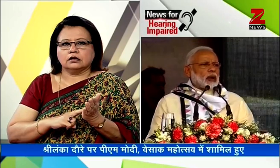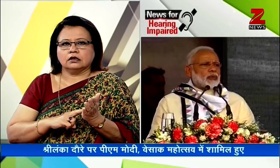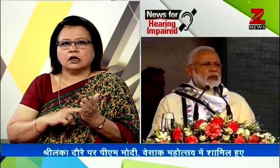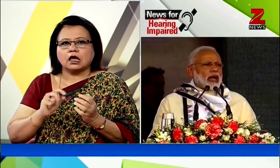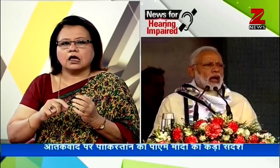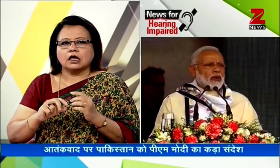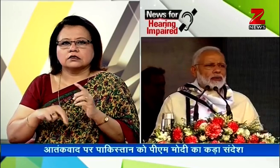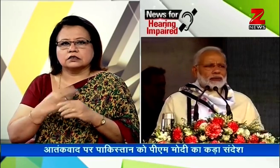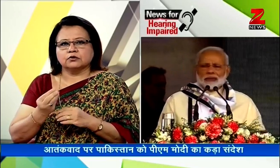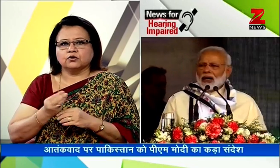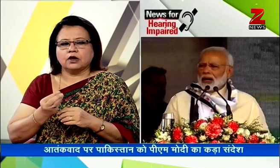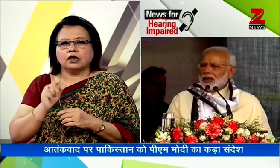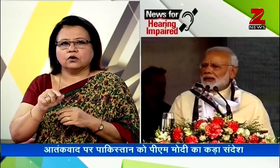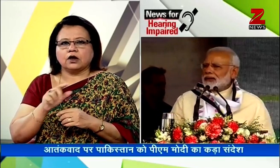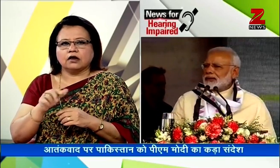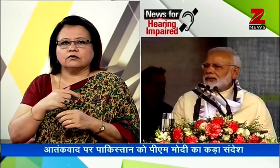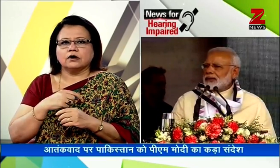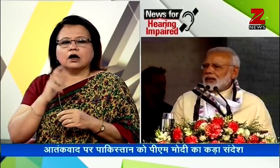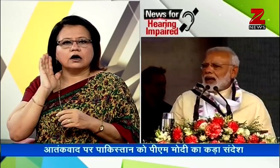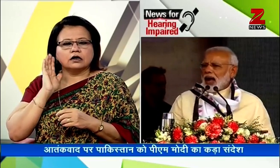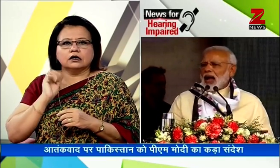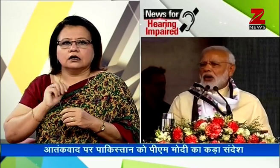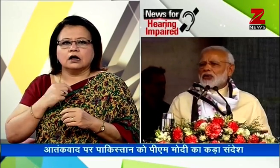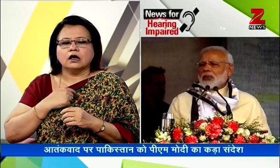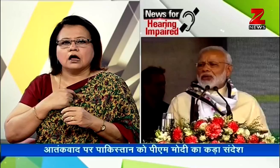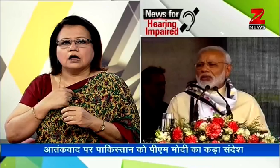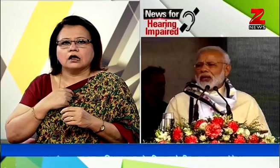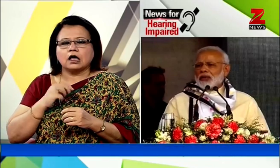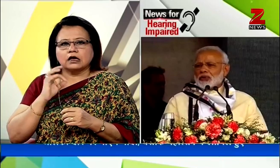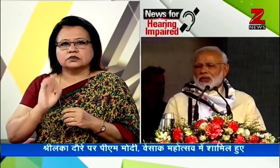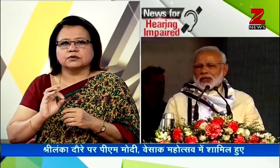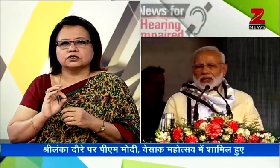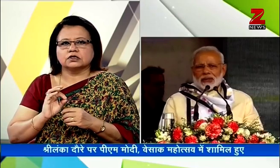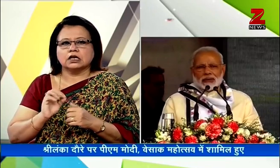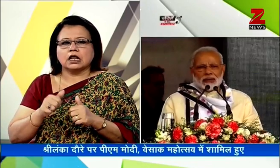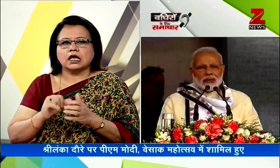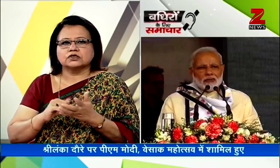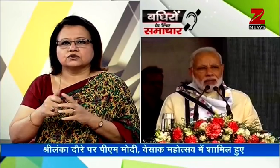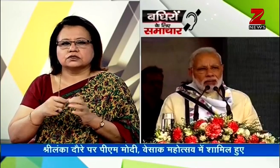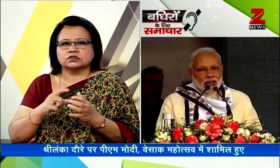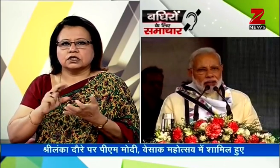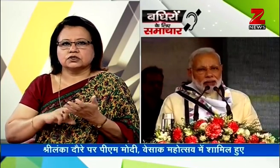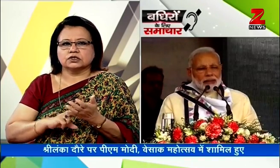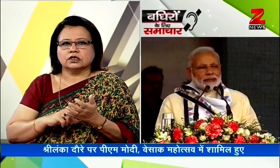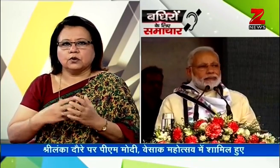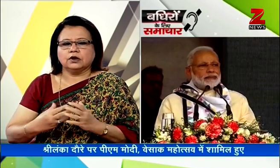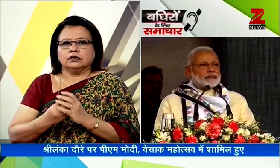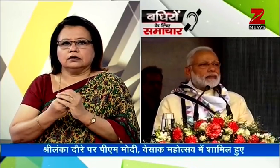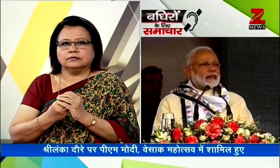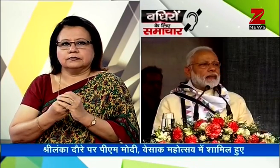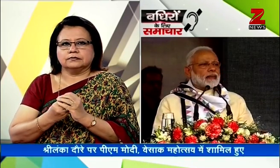As some of you may have heard, I have special association with tea.